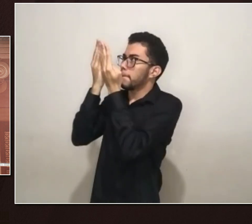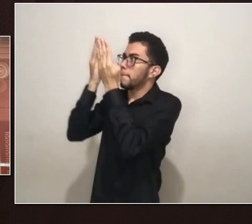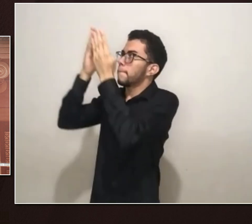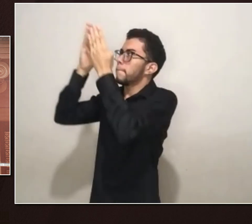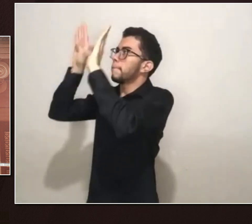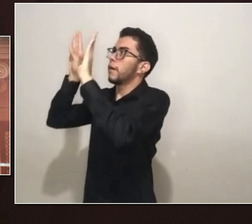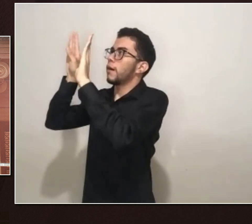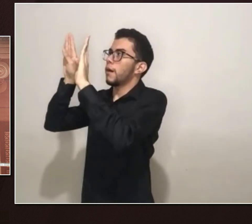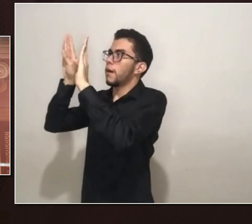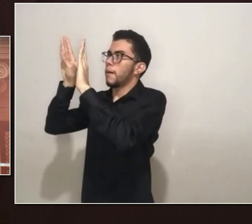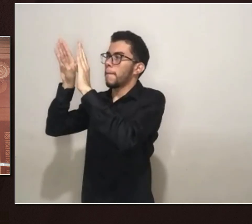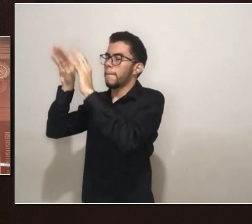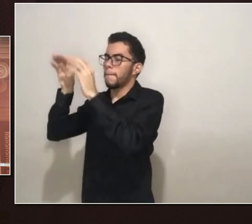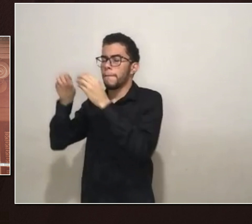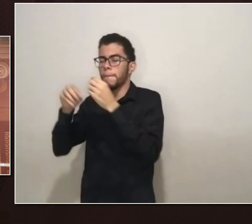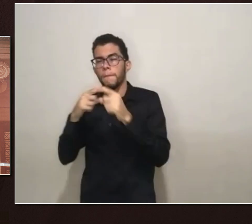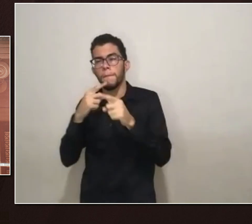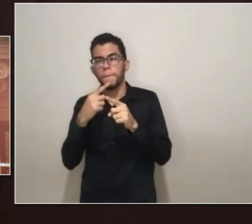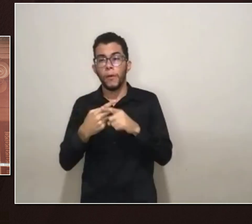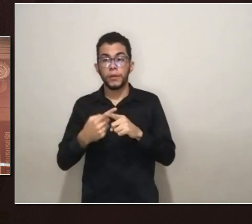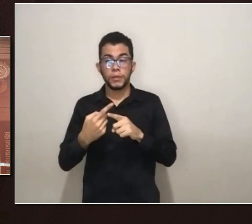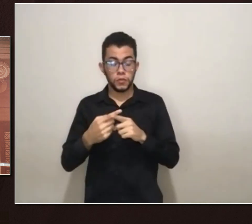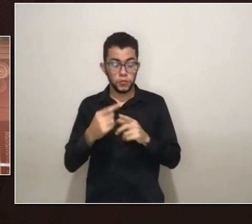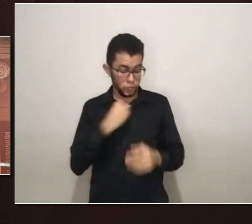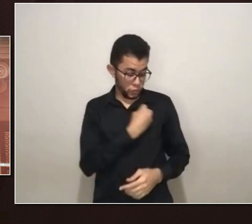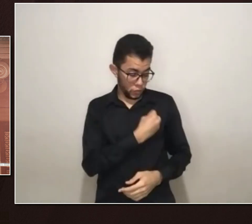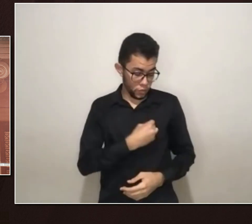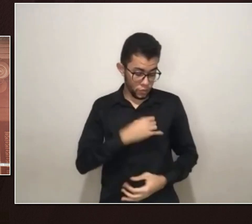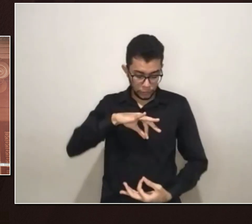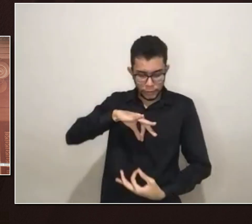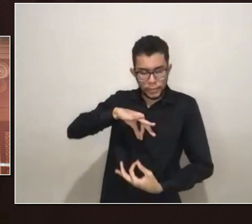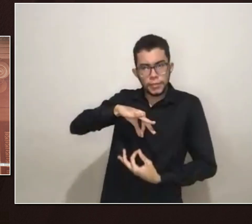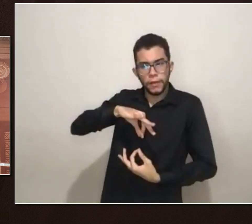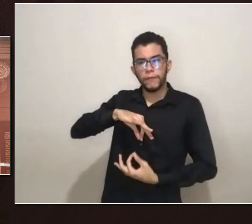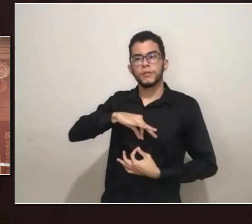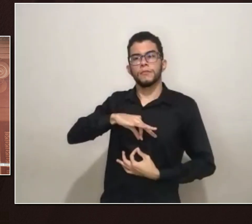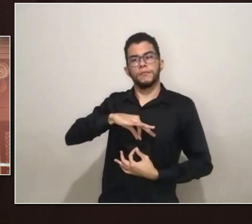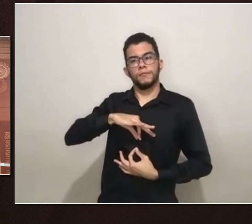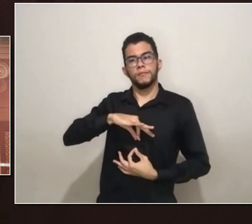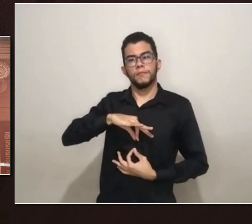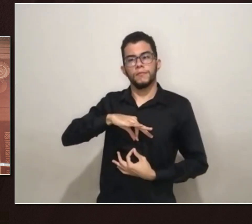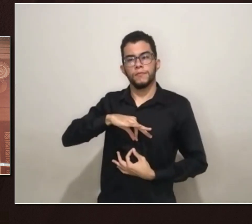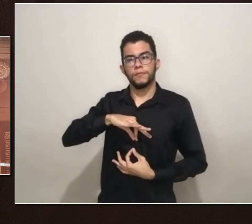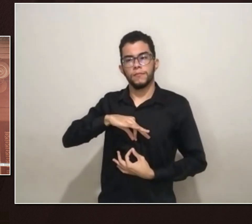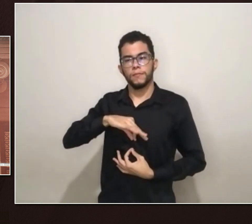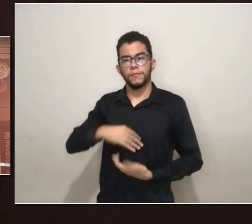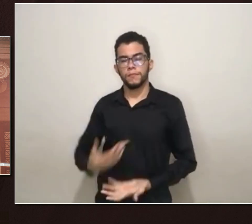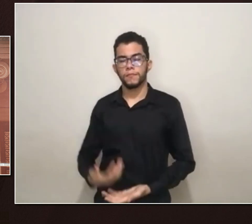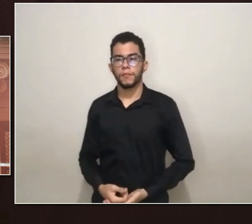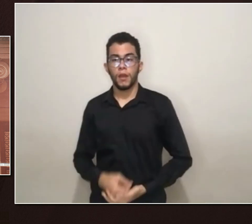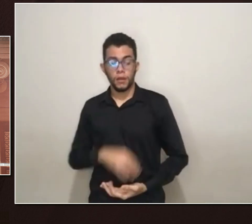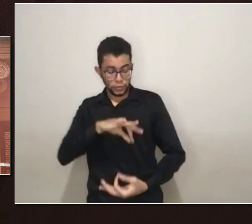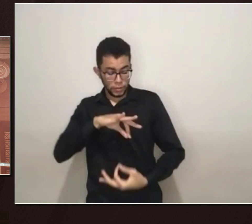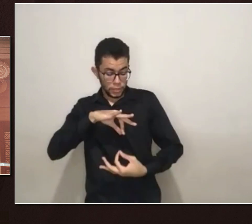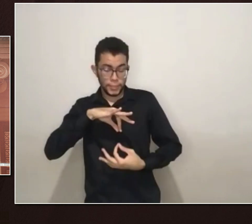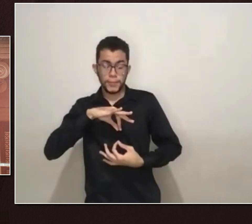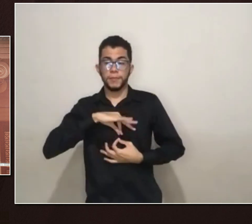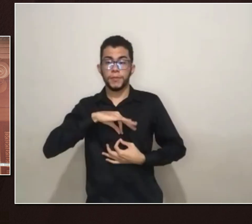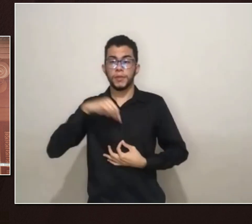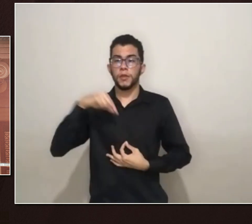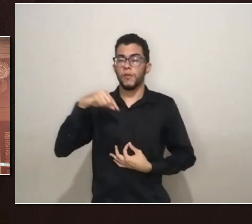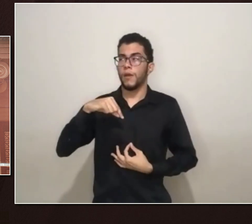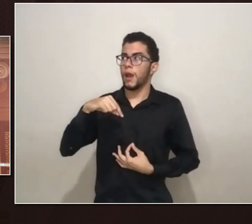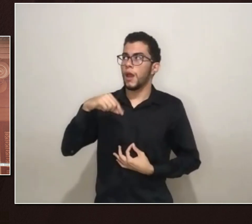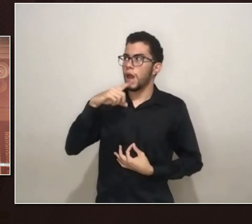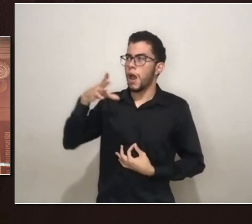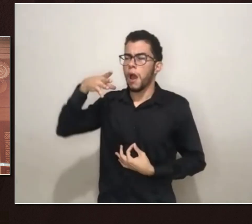espírito. Aí ele, no espírito, ele ouviu, né? Ele ouviu, né, por detrás de mim uma grande voz, dizendo: o